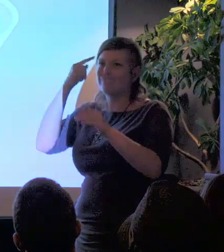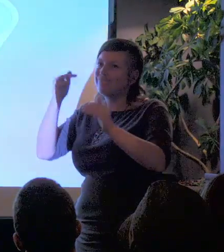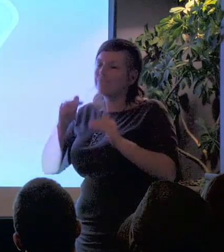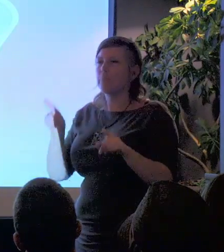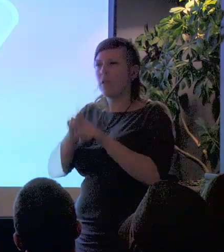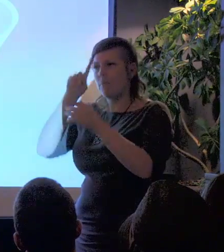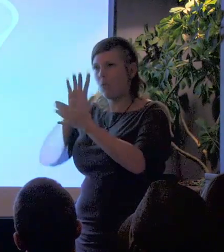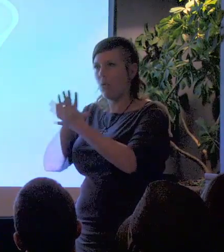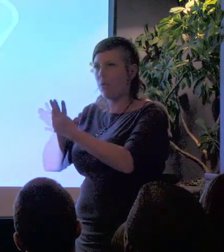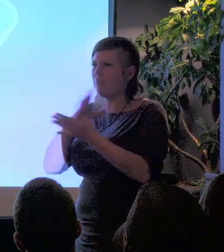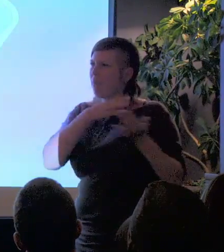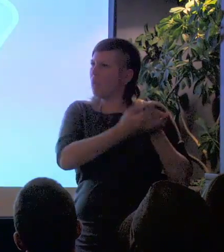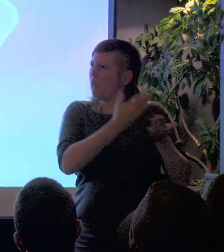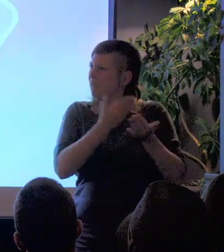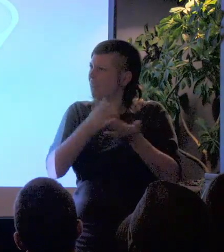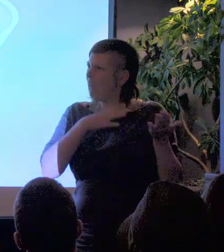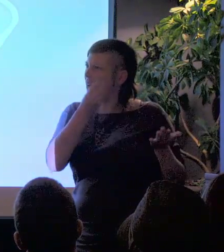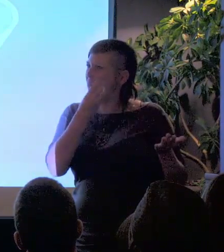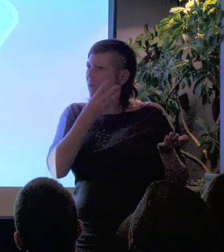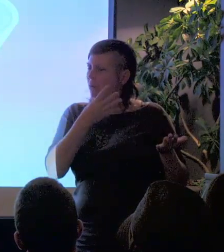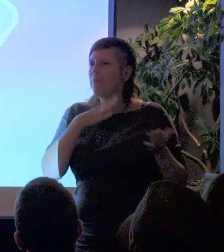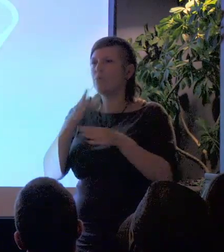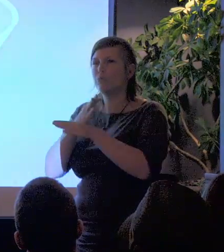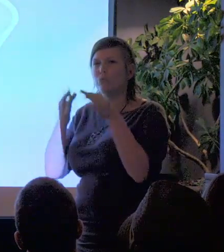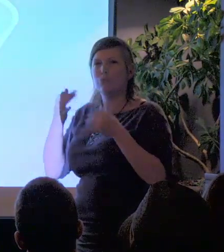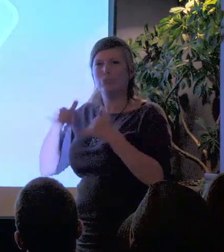fortement ancrés malgré l'avancement des connaissances en lien avec la sourdité.